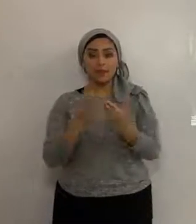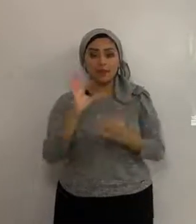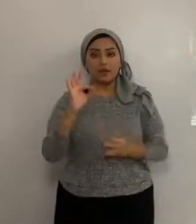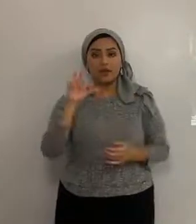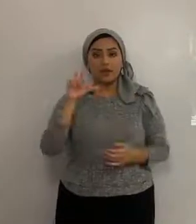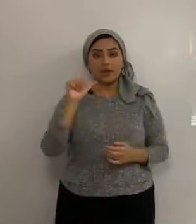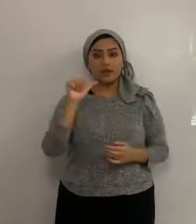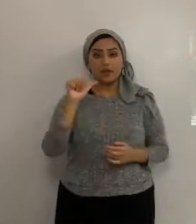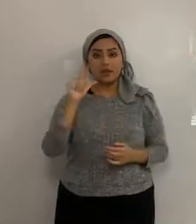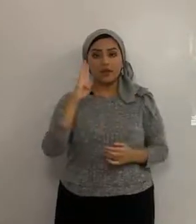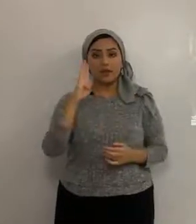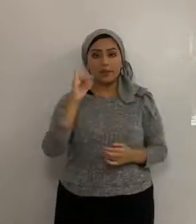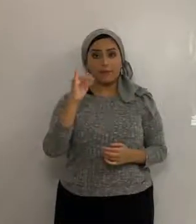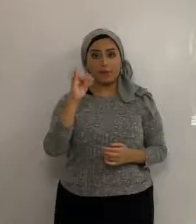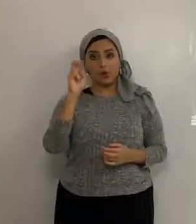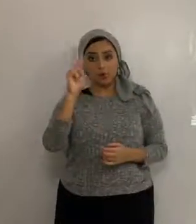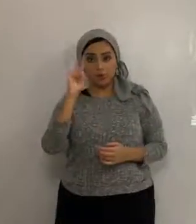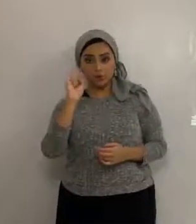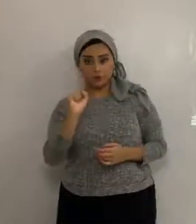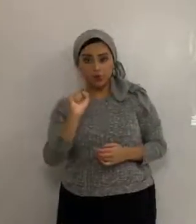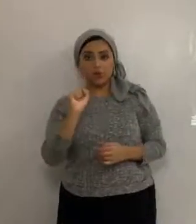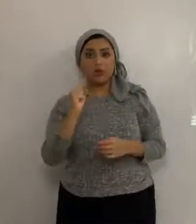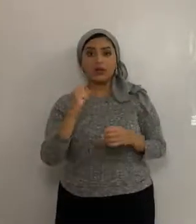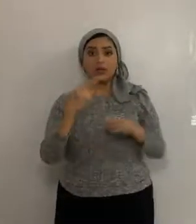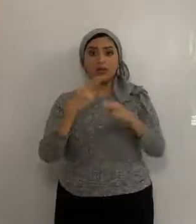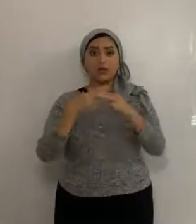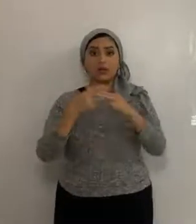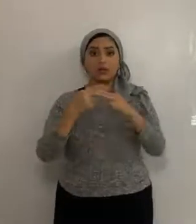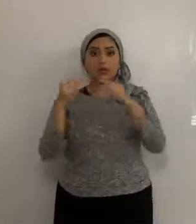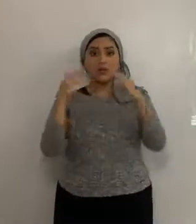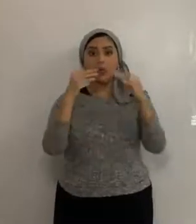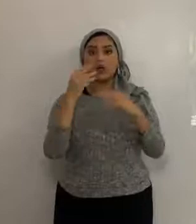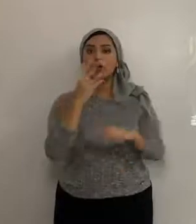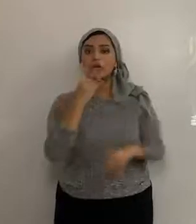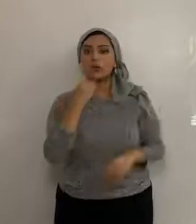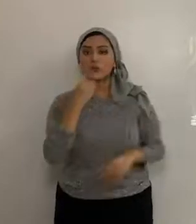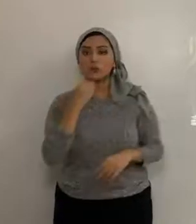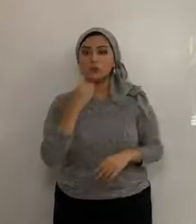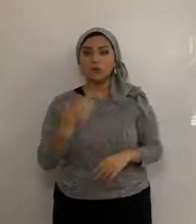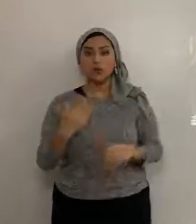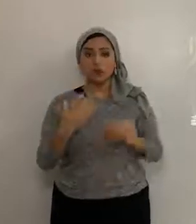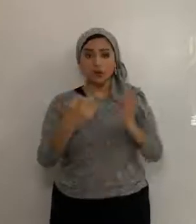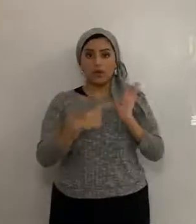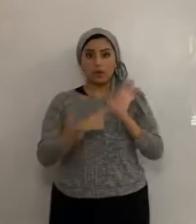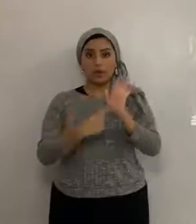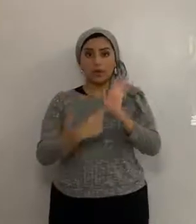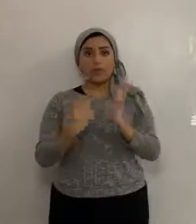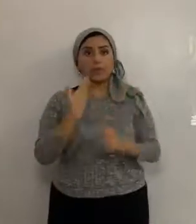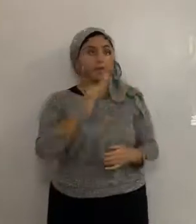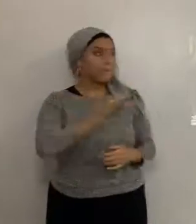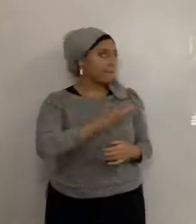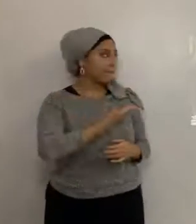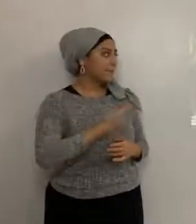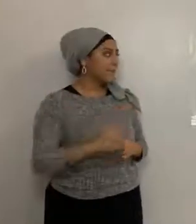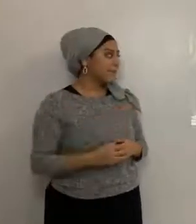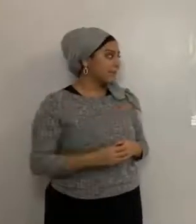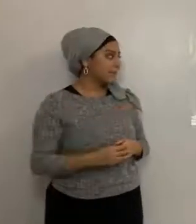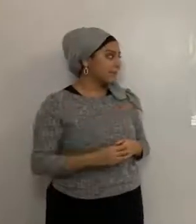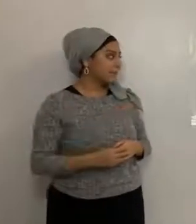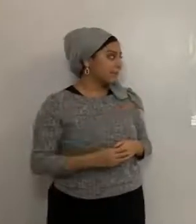Josefo, La guerra de los judíos. Aquí lo tengo, quiero que se enfoque bien para que podamos ilustrar bien